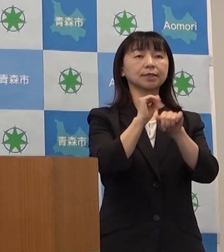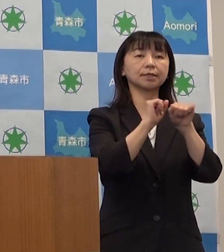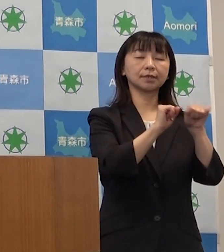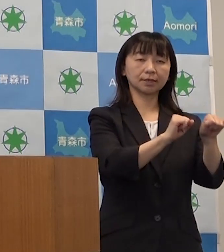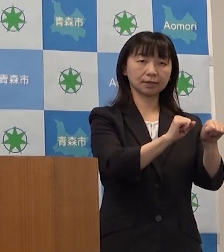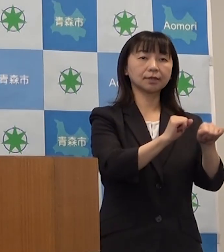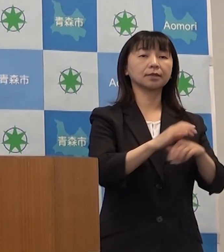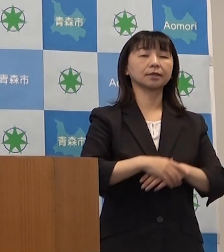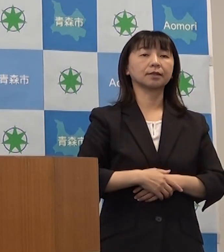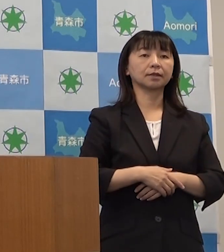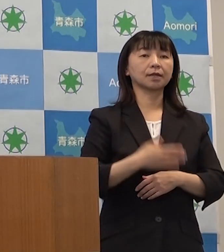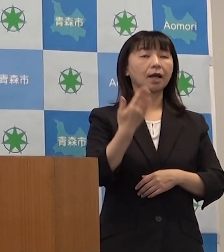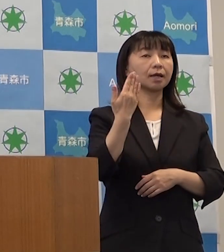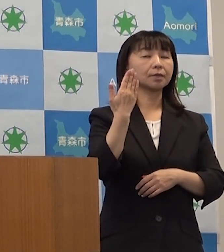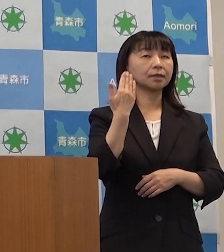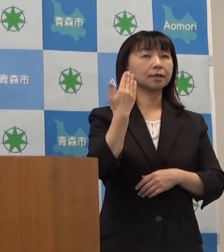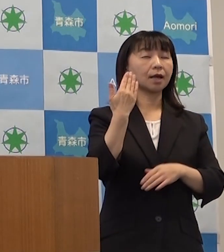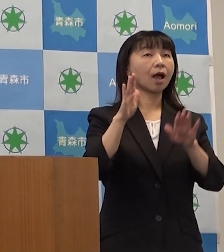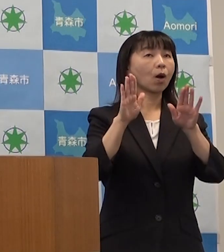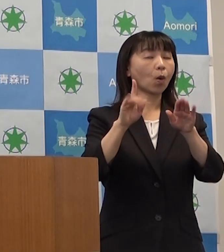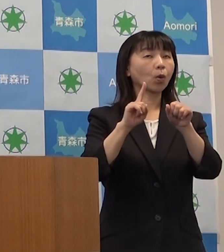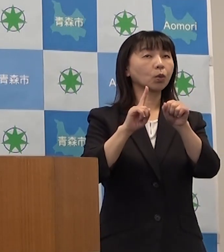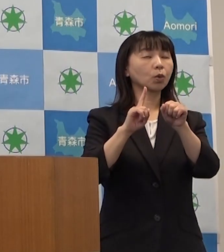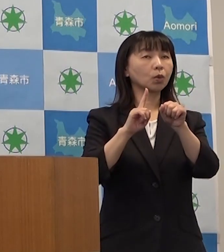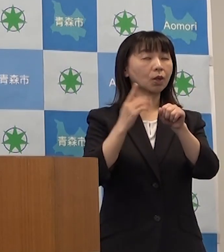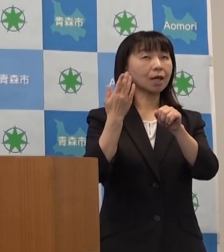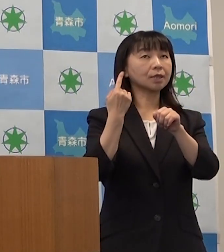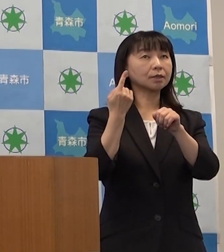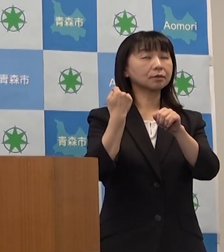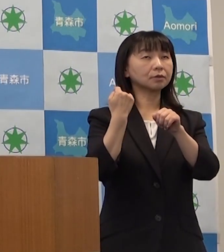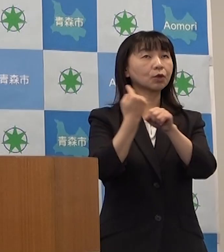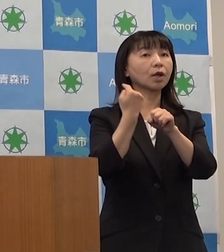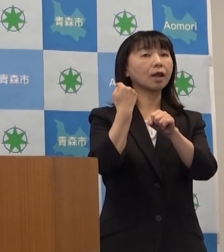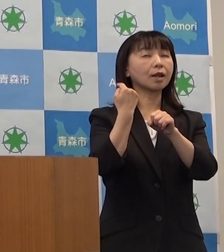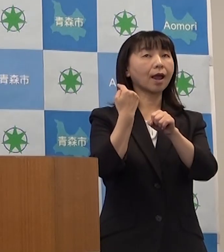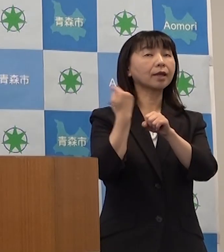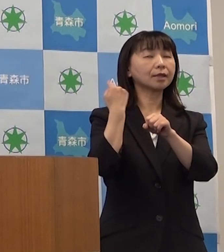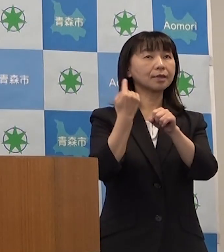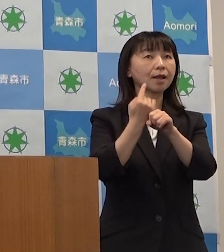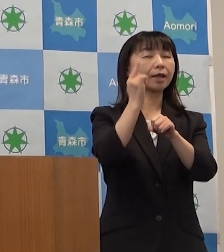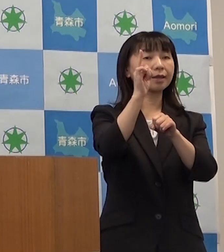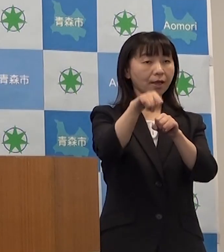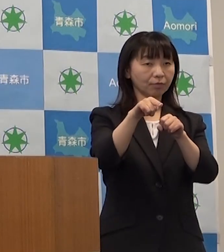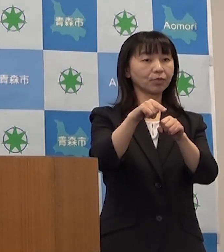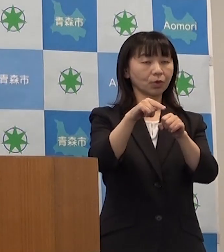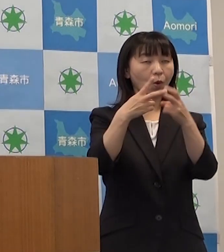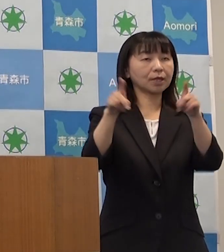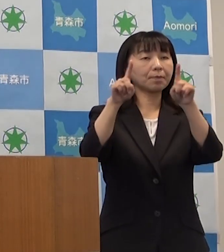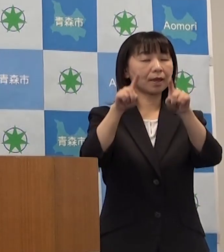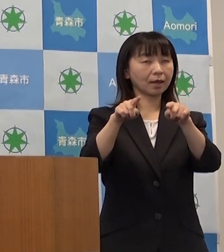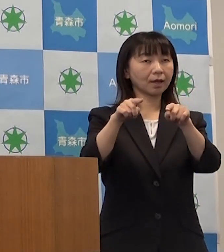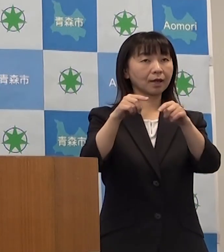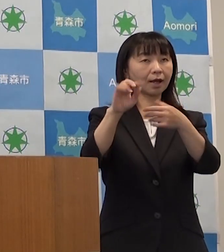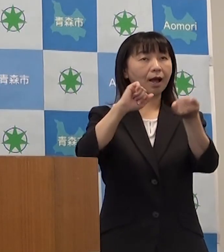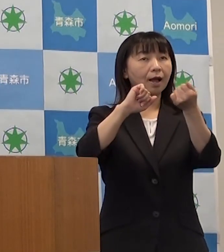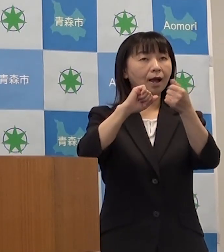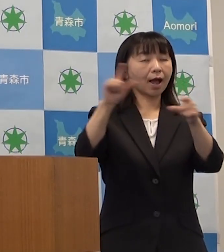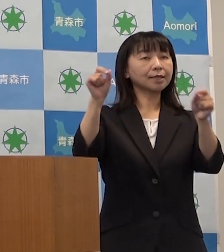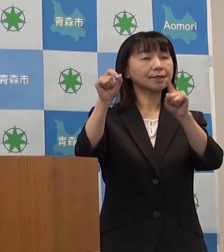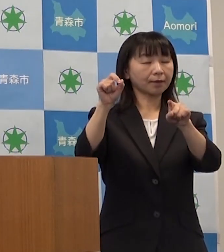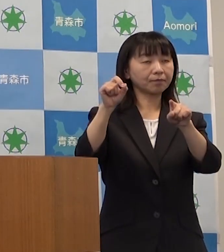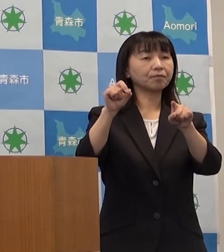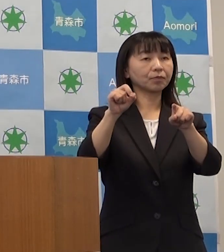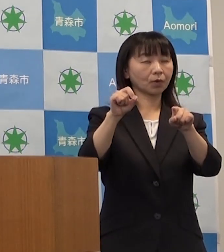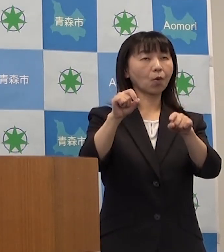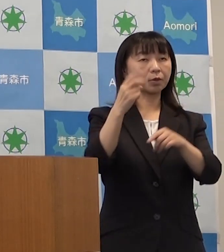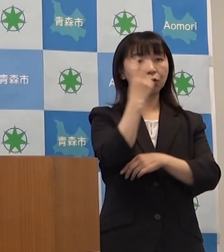戦災地の状況調査等を実施するものでございます。続きまして歳入に関してでござい